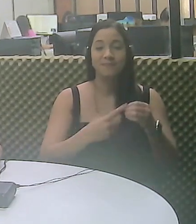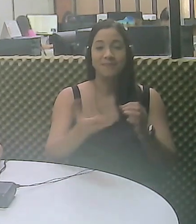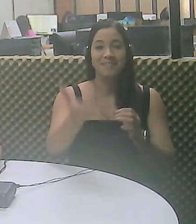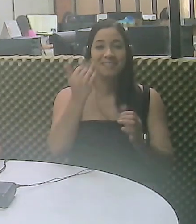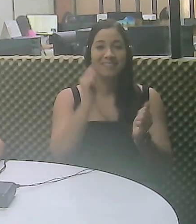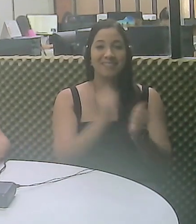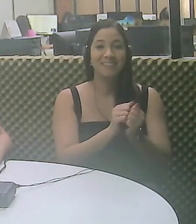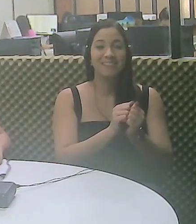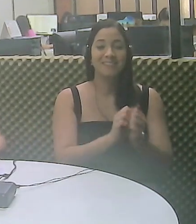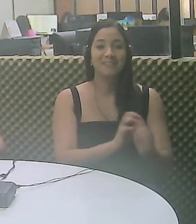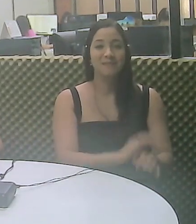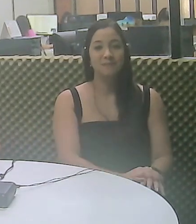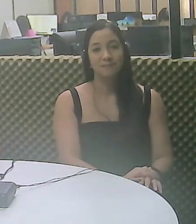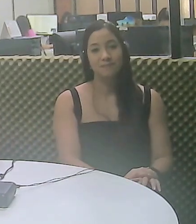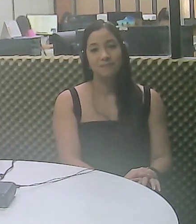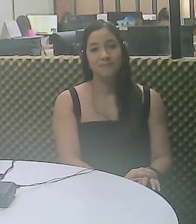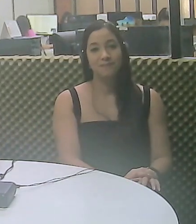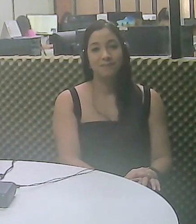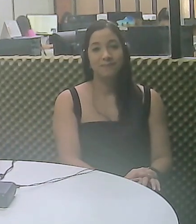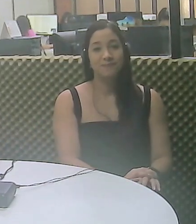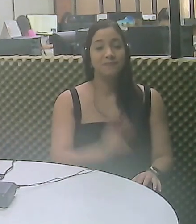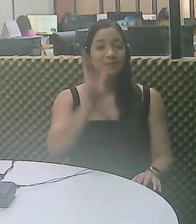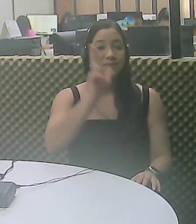Cidade. Vem com a gente!